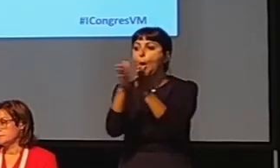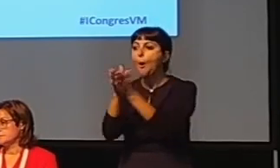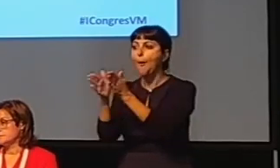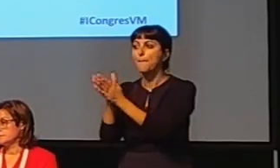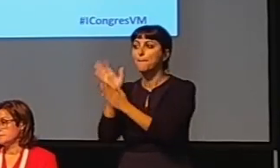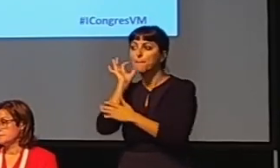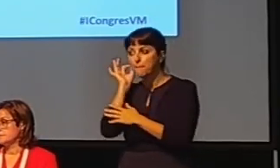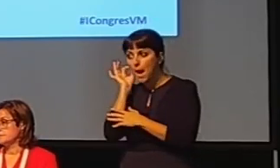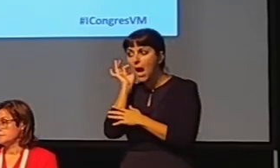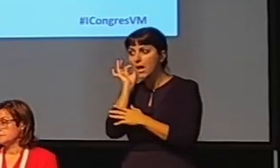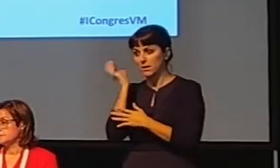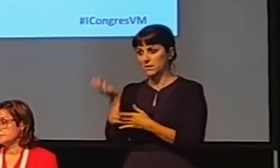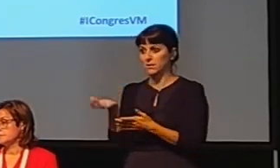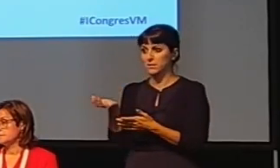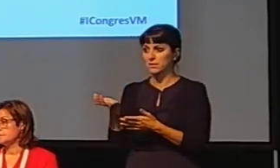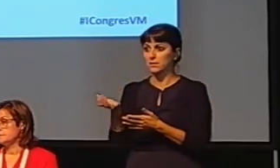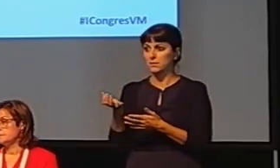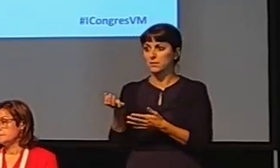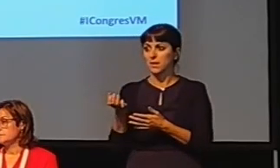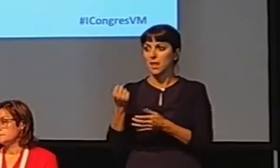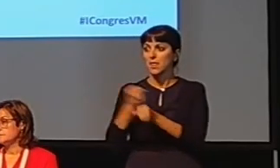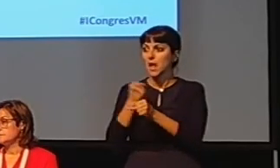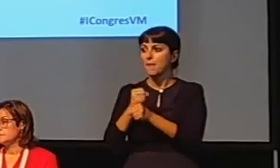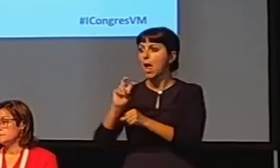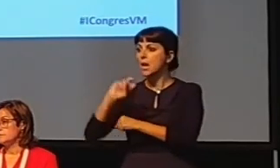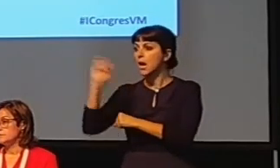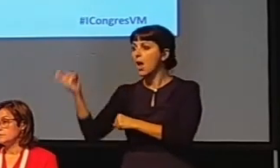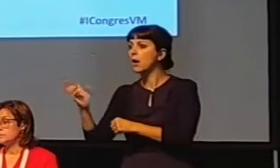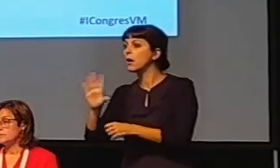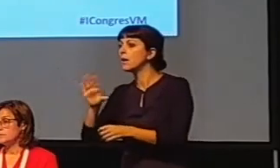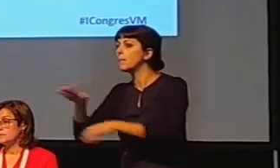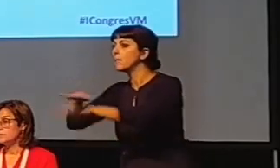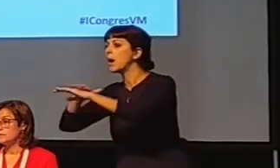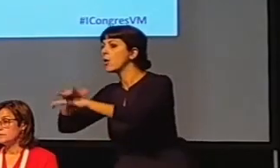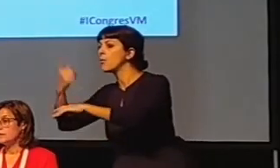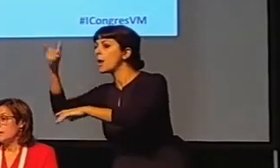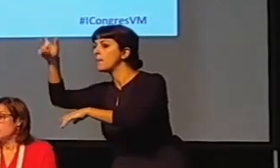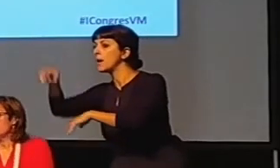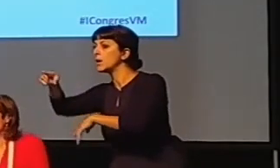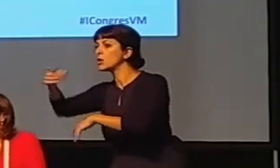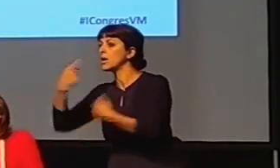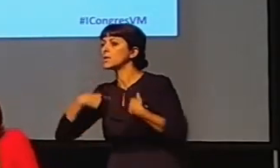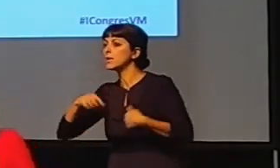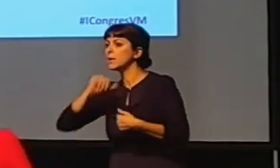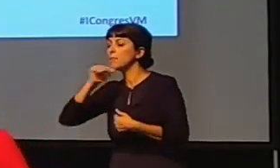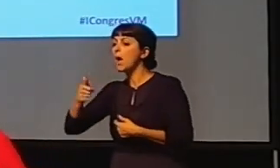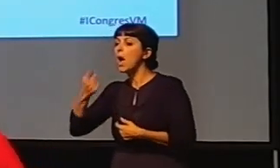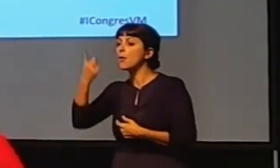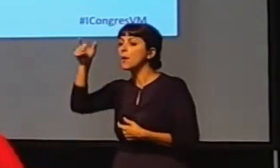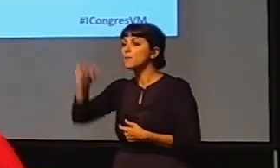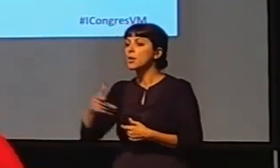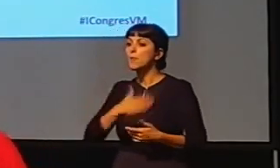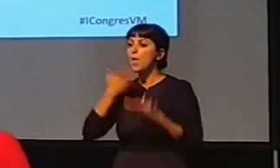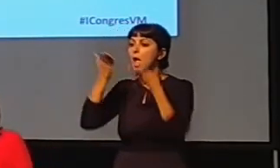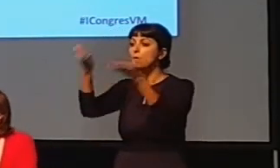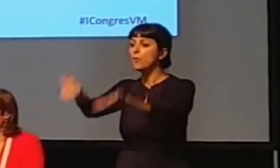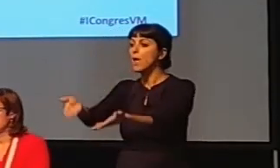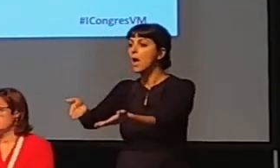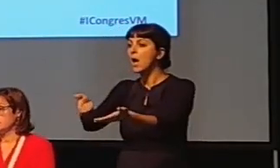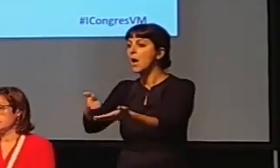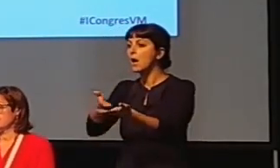que treballen els recursos de cura. Perdona una cosa, hi ha algú que s'està trobant malament? Hi ha algú de la sala que pugui donar un cop